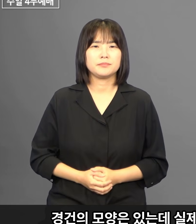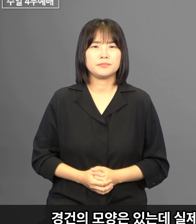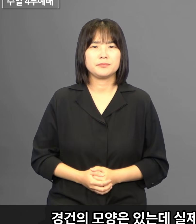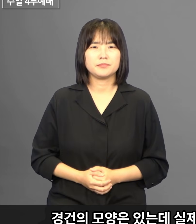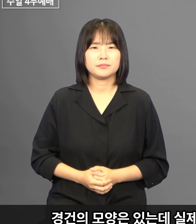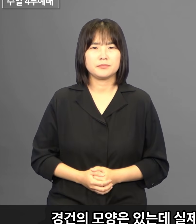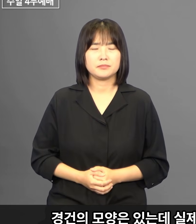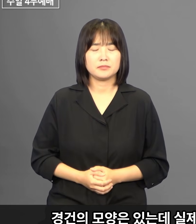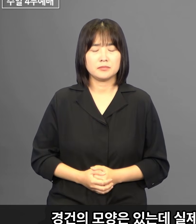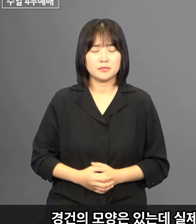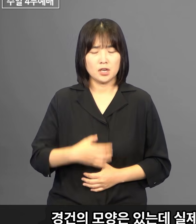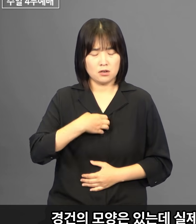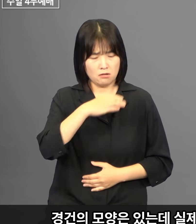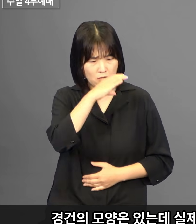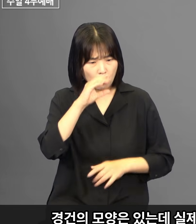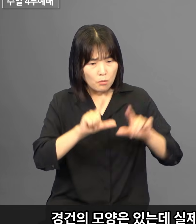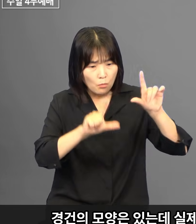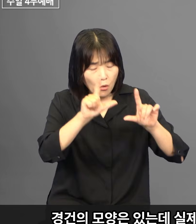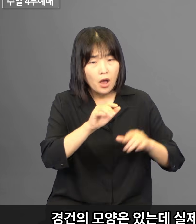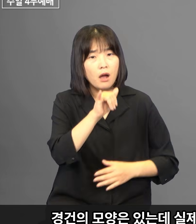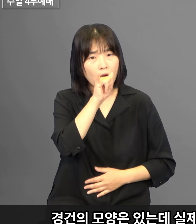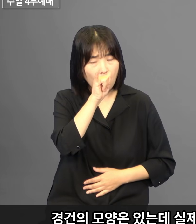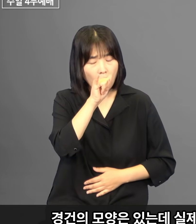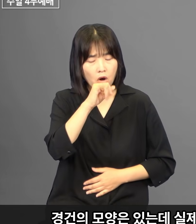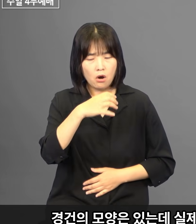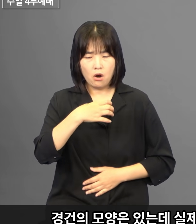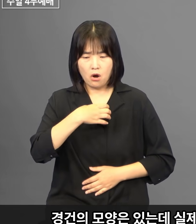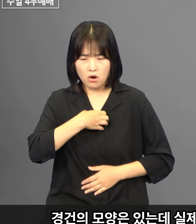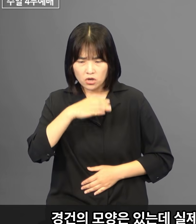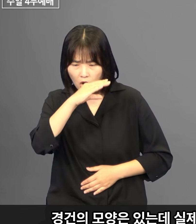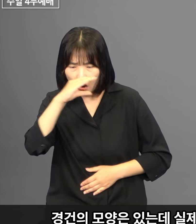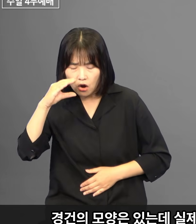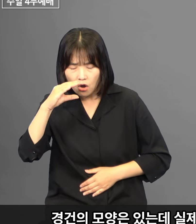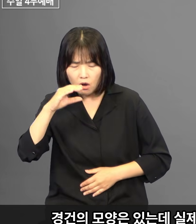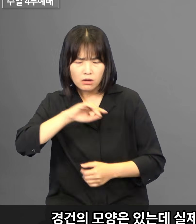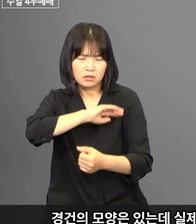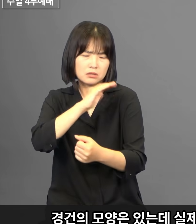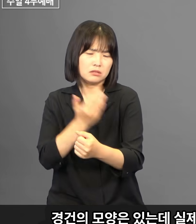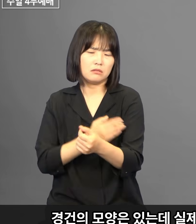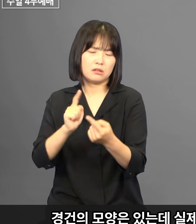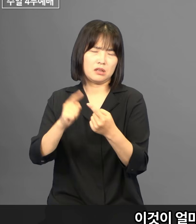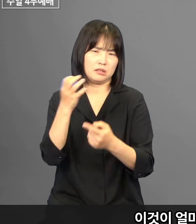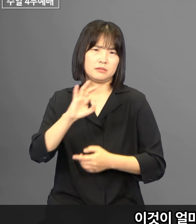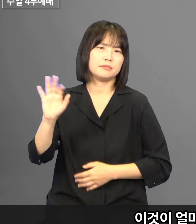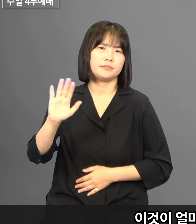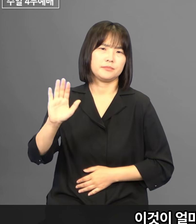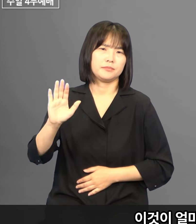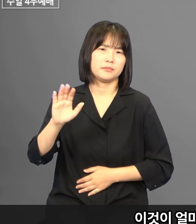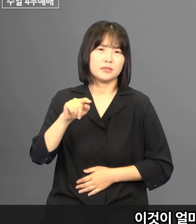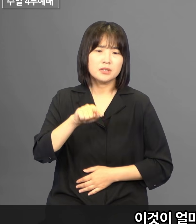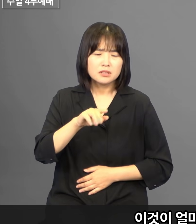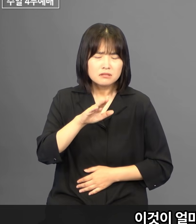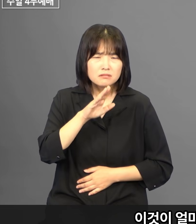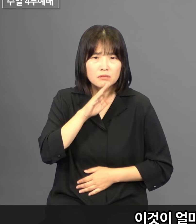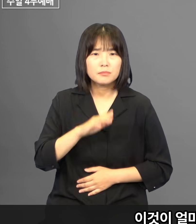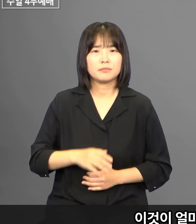경건의 모양은 있는데 실제로 경건의 능력은 다 부인하는 거죠. 이것이